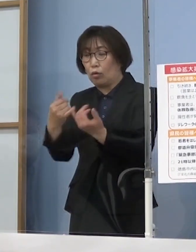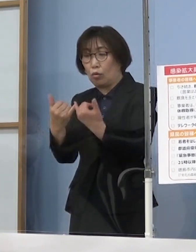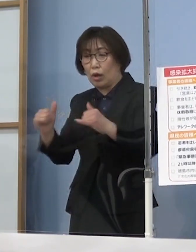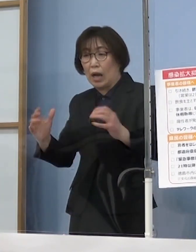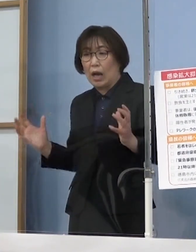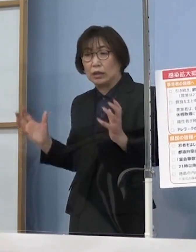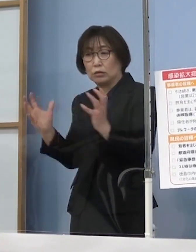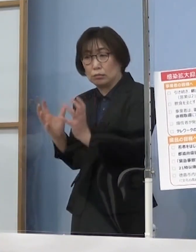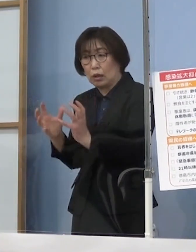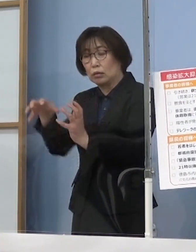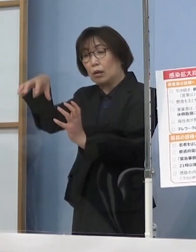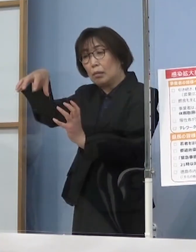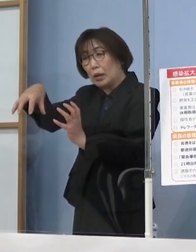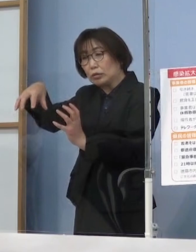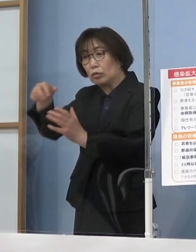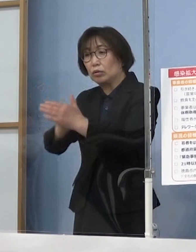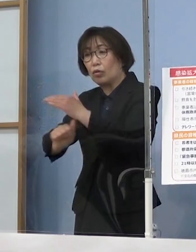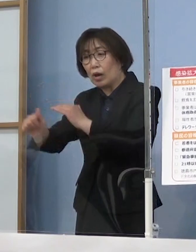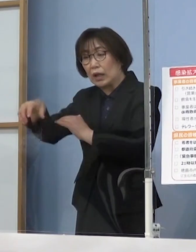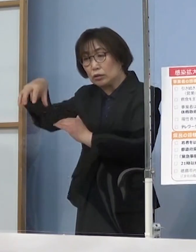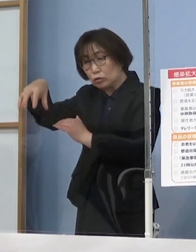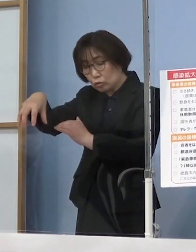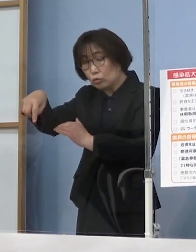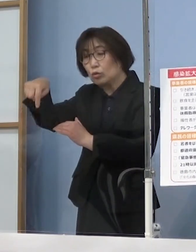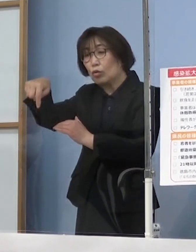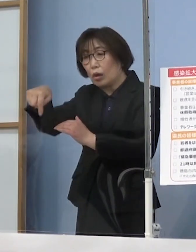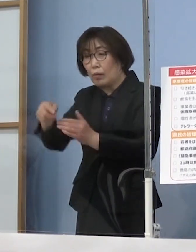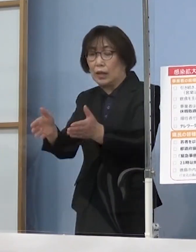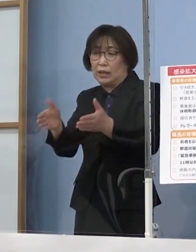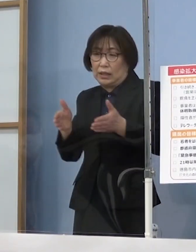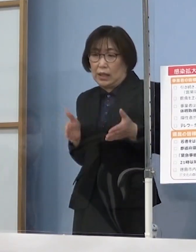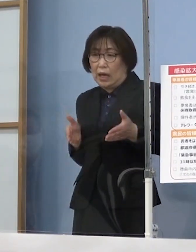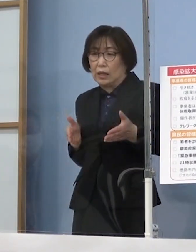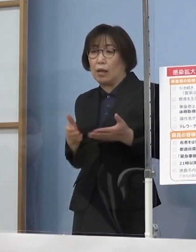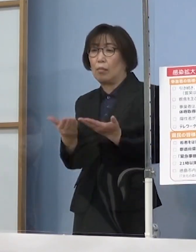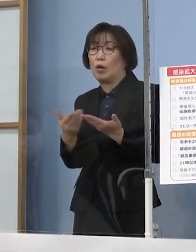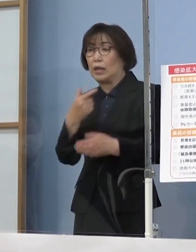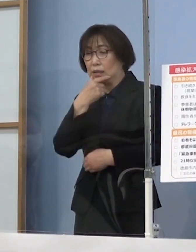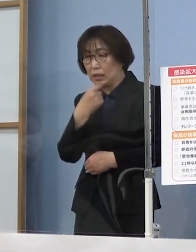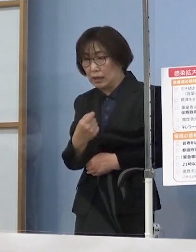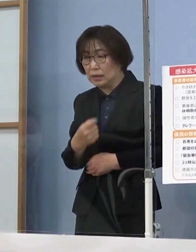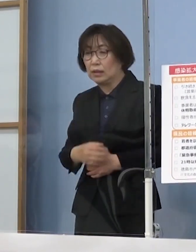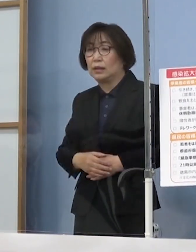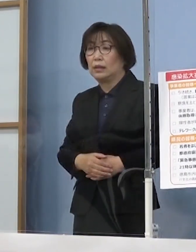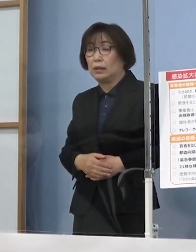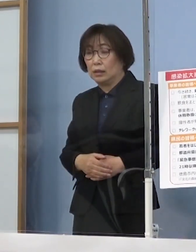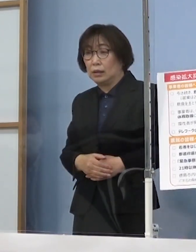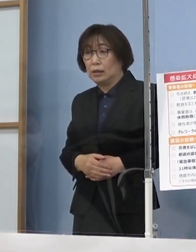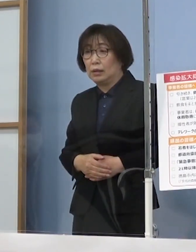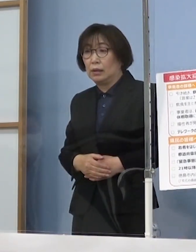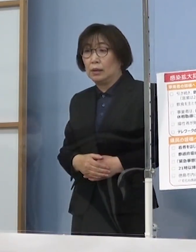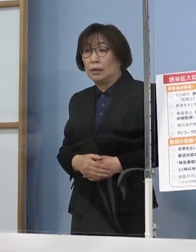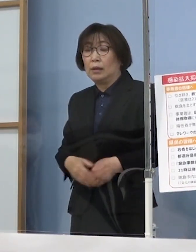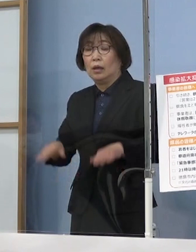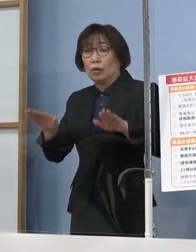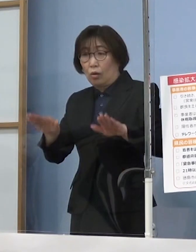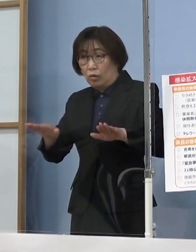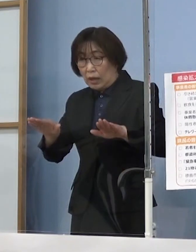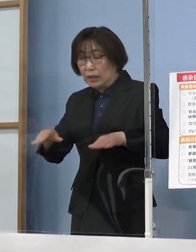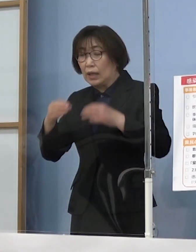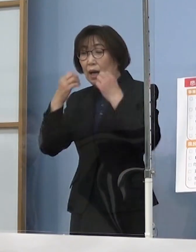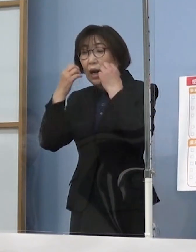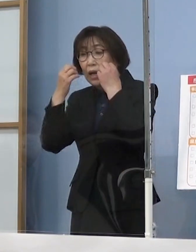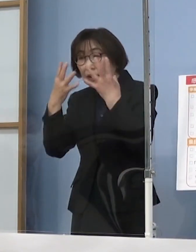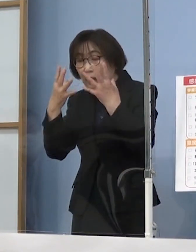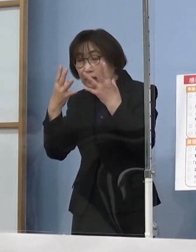への外出、これを控えていただきたいと思います。そうした意味で、今回新たに、